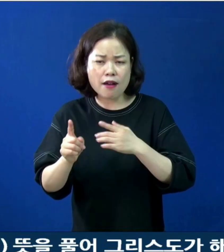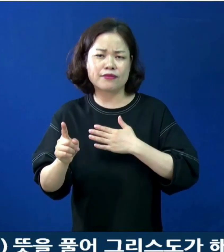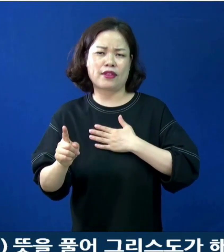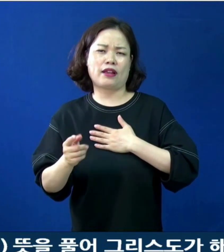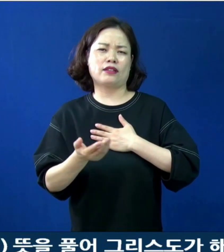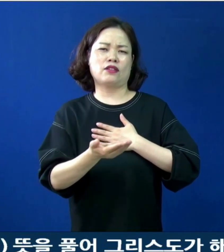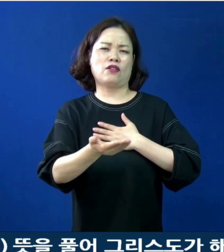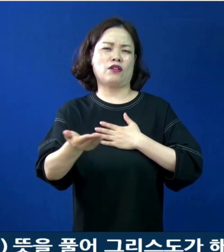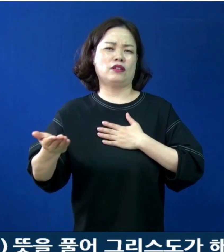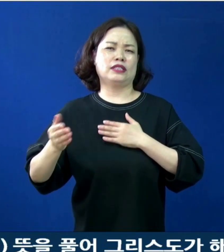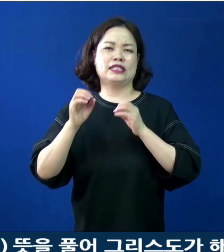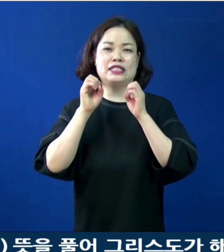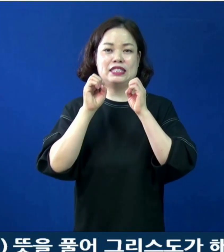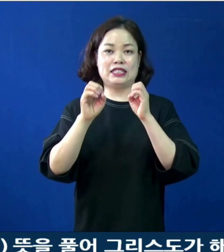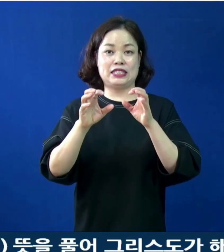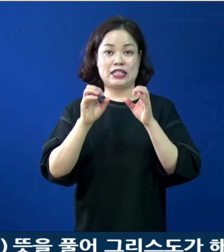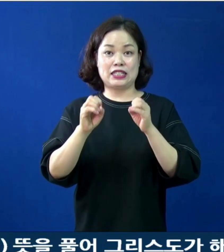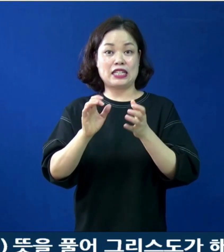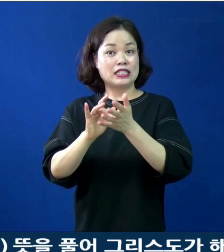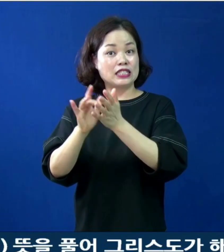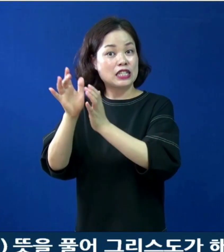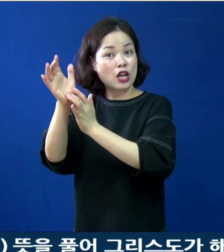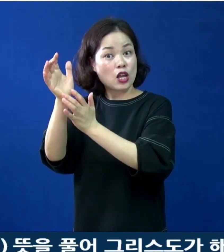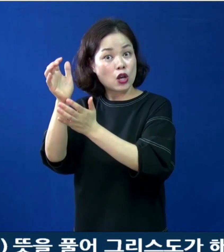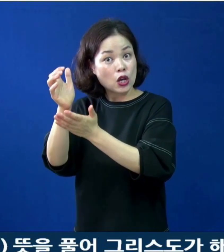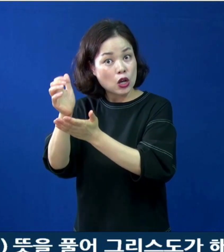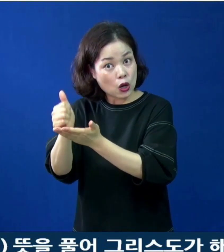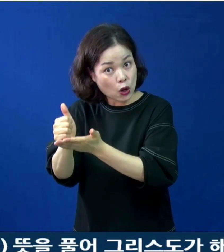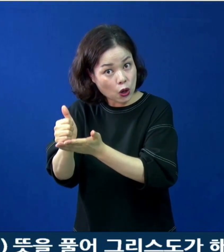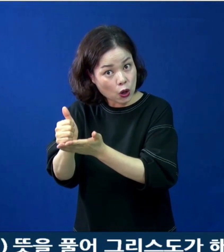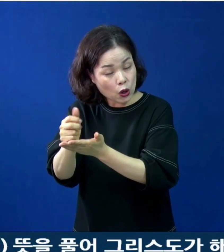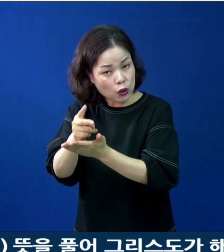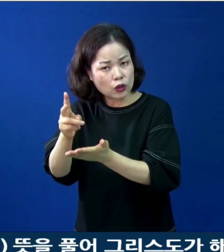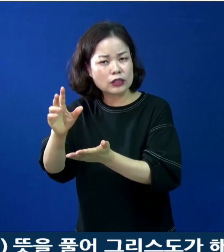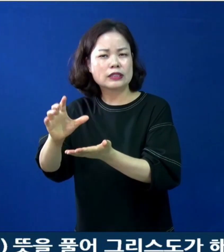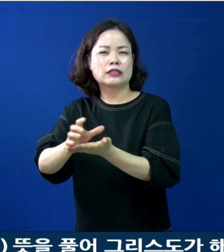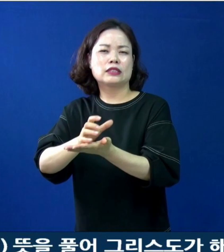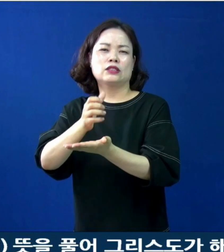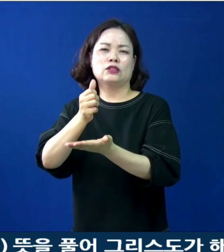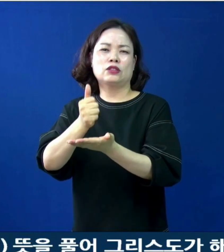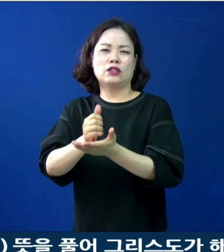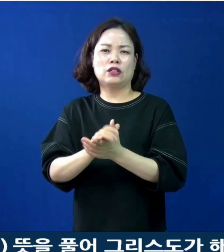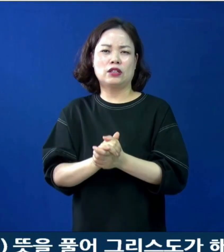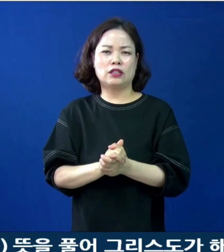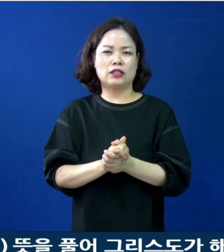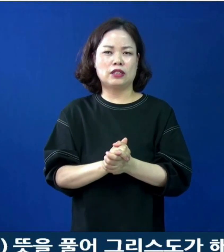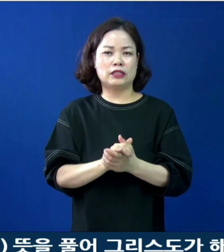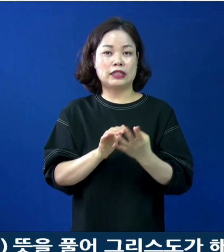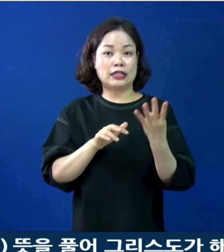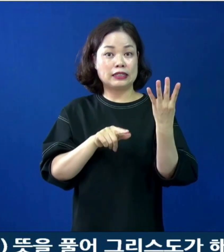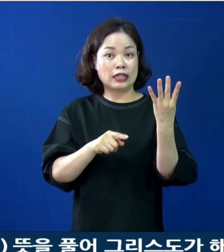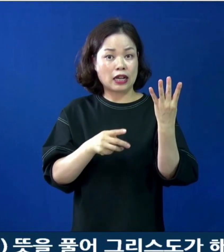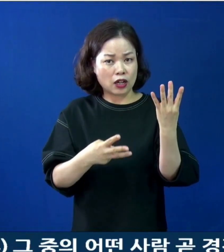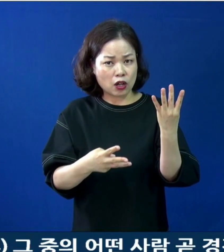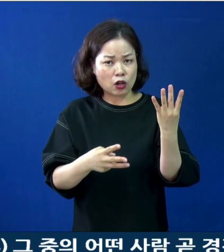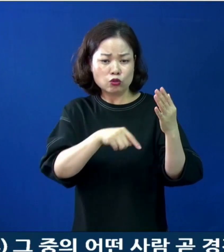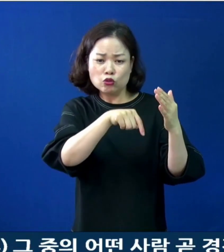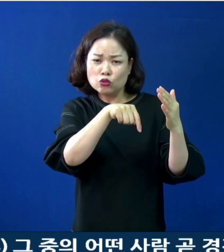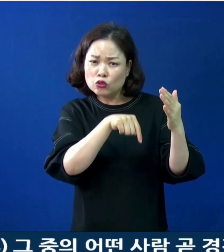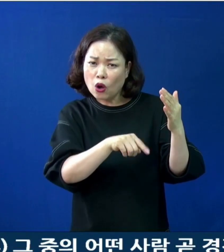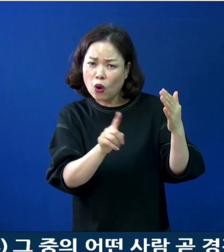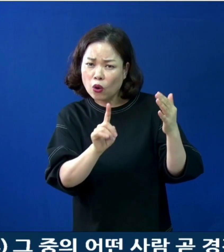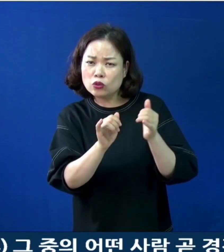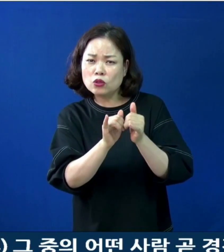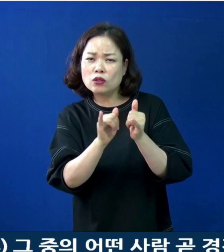내가 너희에게 전하는 이 예수가 곧 그리스도라 하니. 4절까지 제가 읽어드립니다. 그중